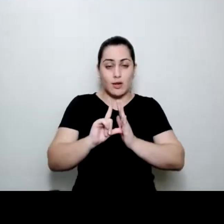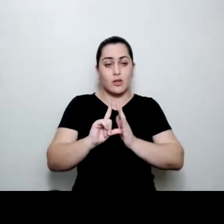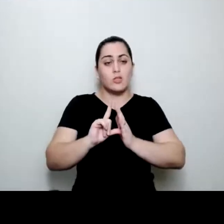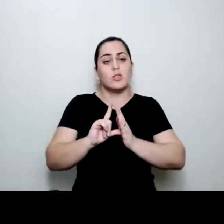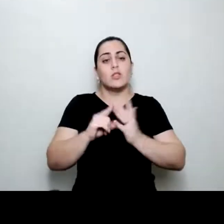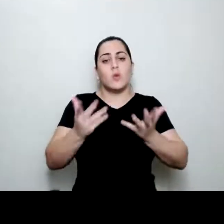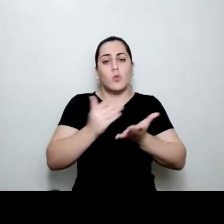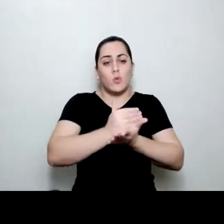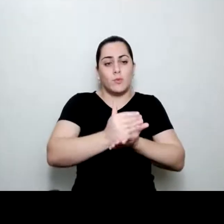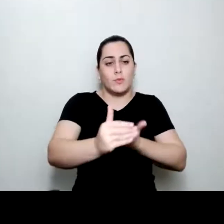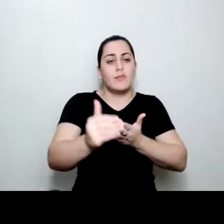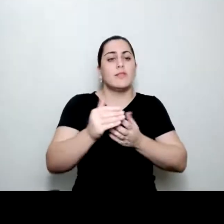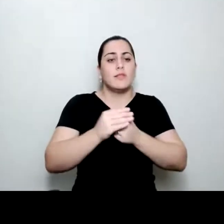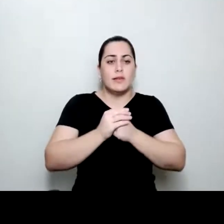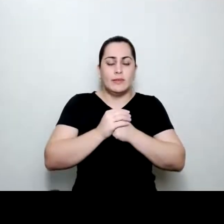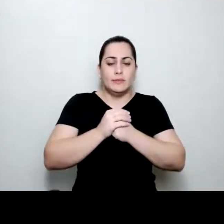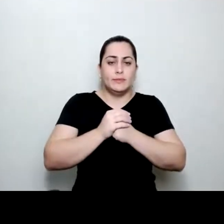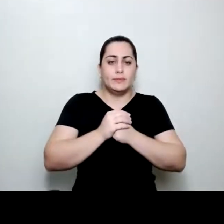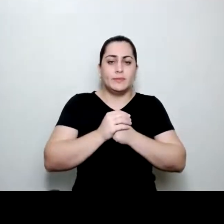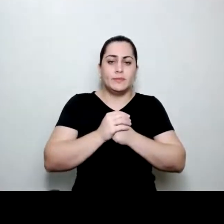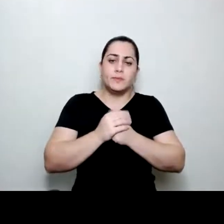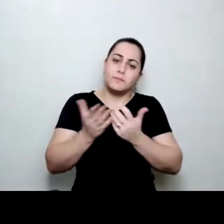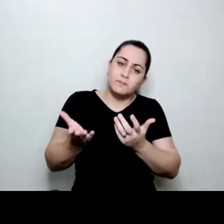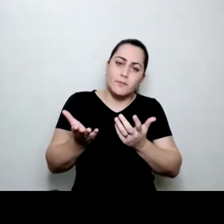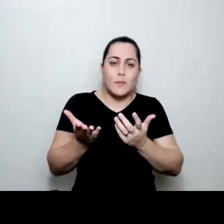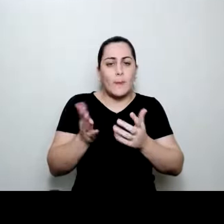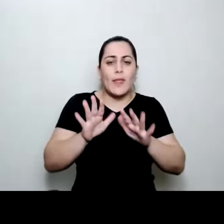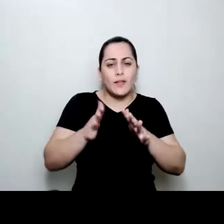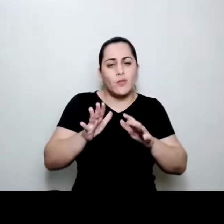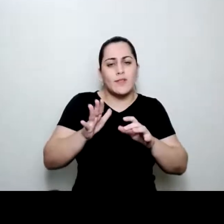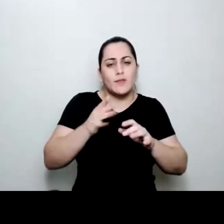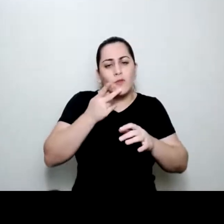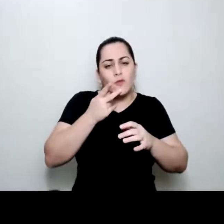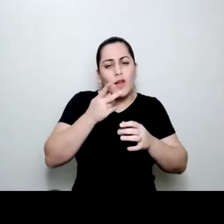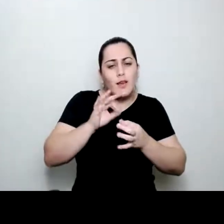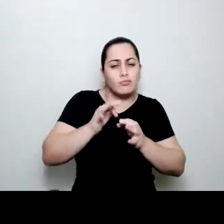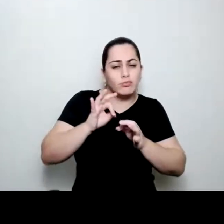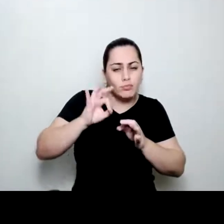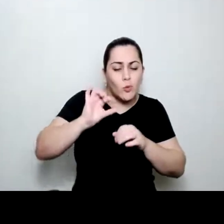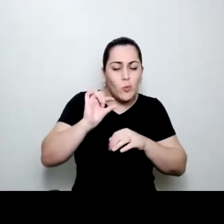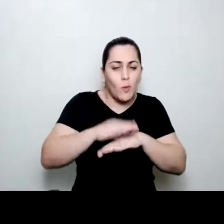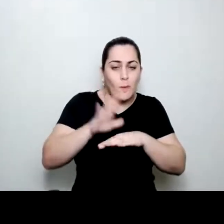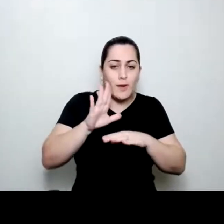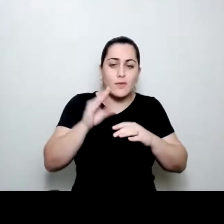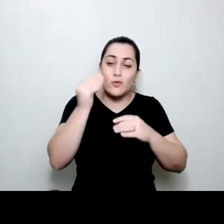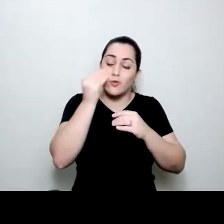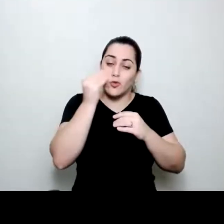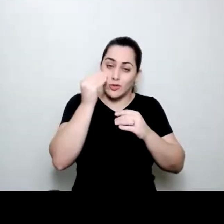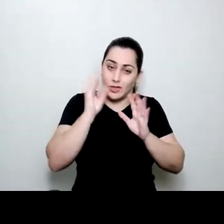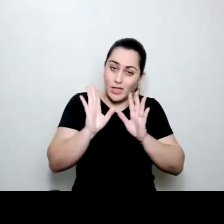de começar eu talvez me estenda demasiadamente nisso, mas eu vou tentar não.